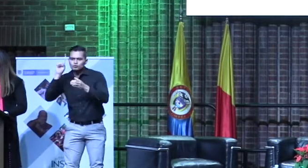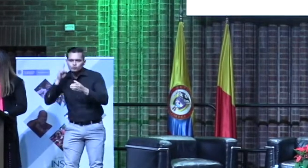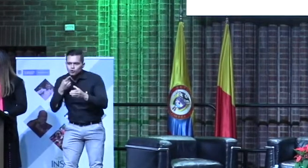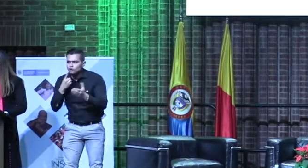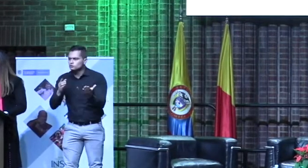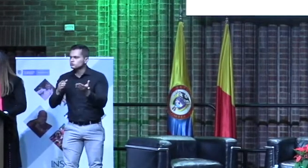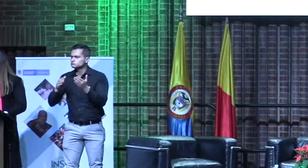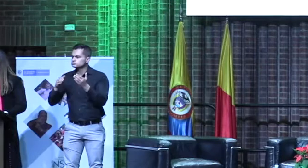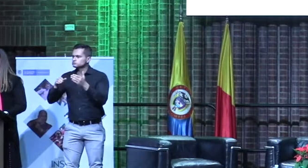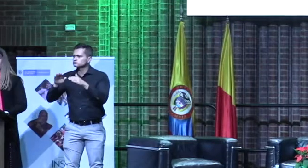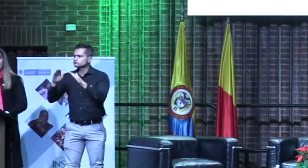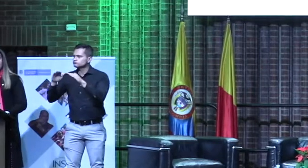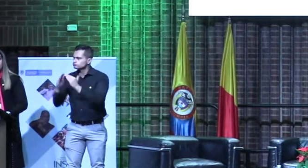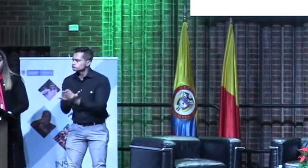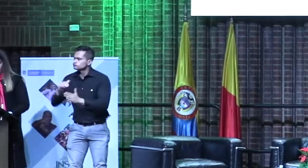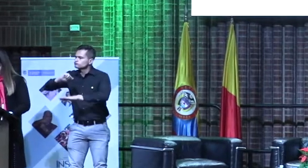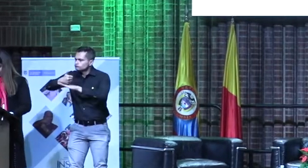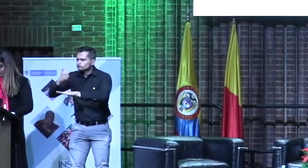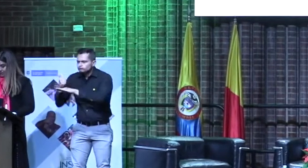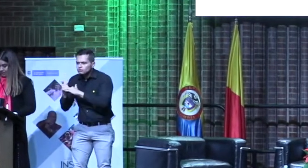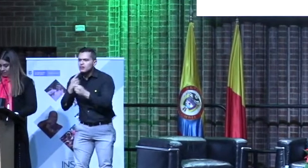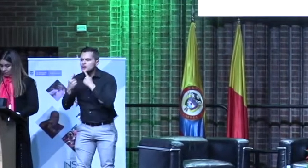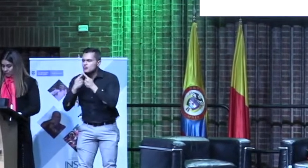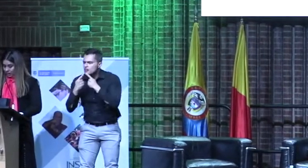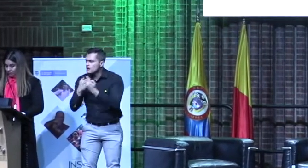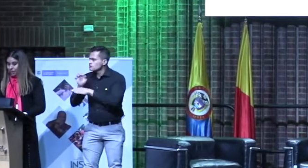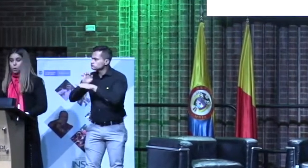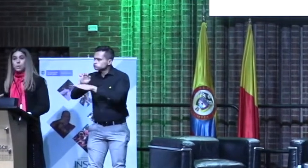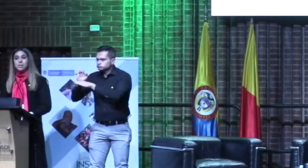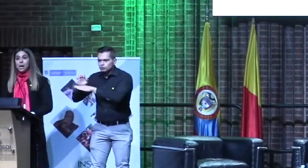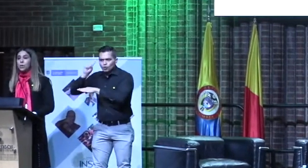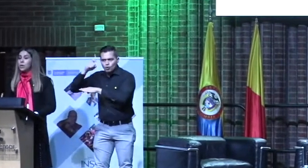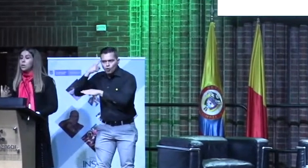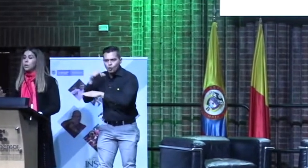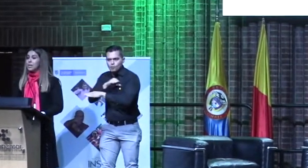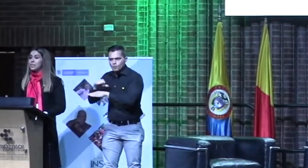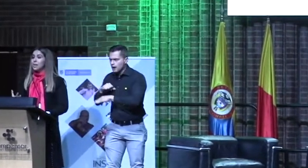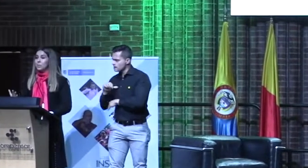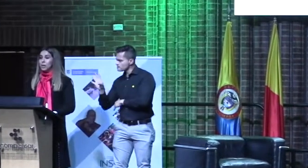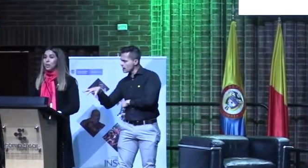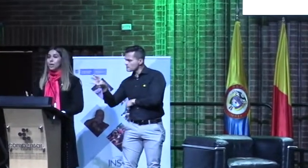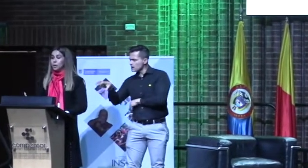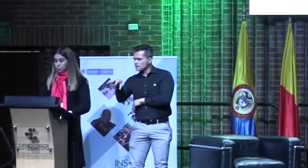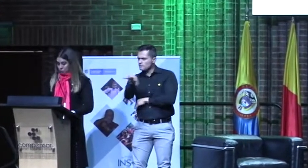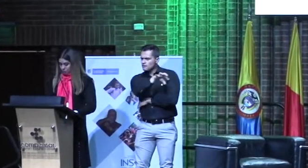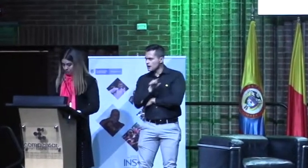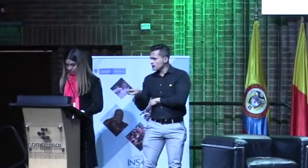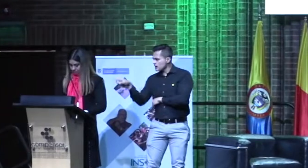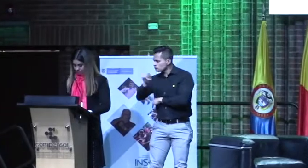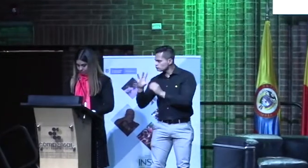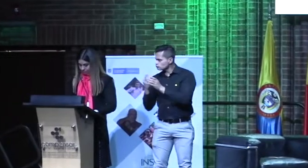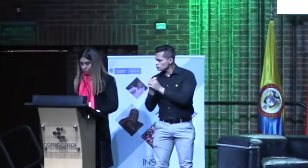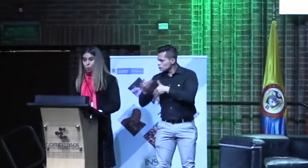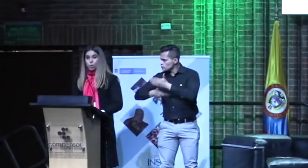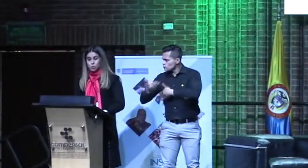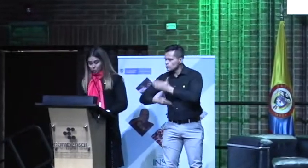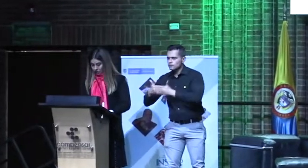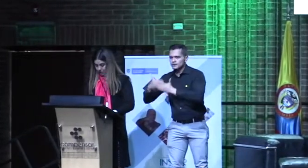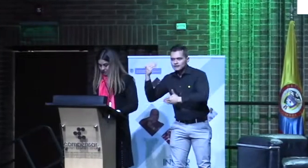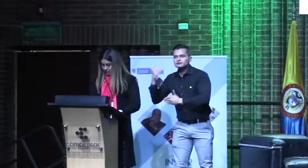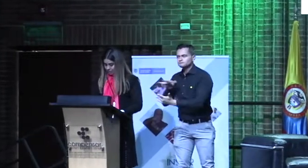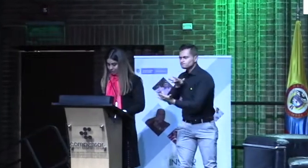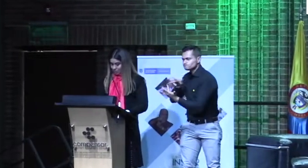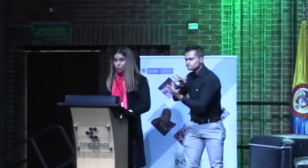instituciones, con las entidades públicas y las entidades privadas que han comenzado a recorrer ese camino de la inclusión, con